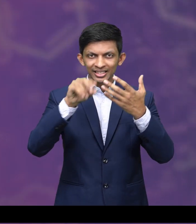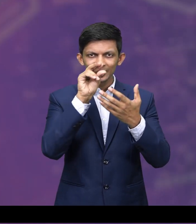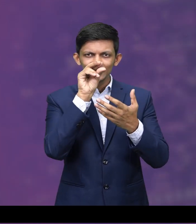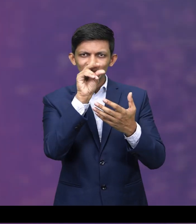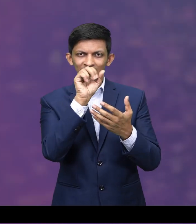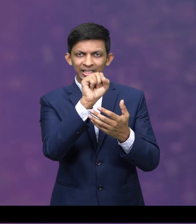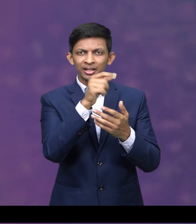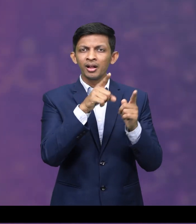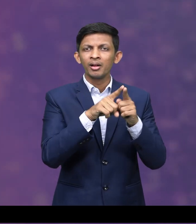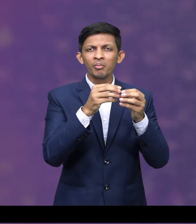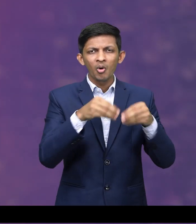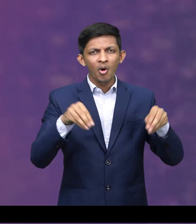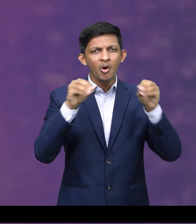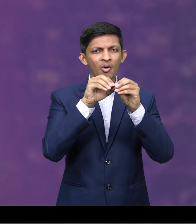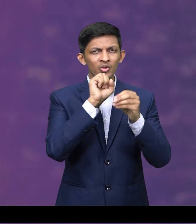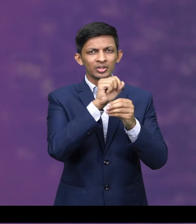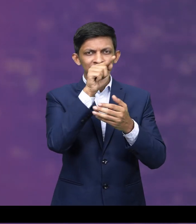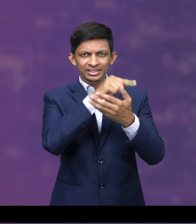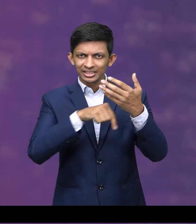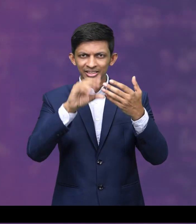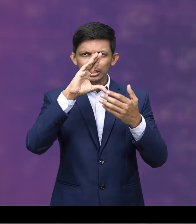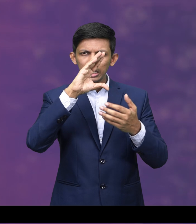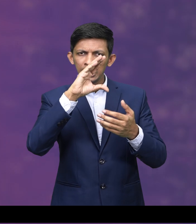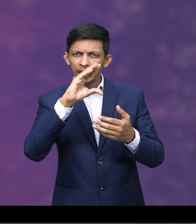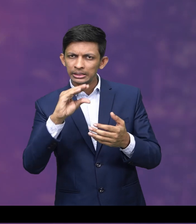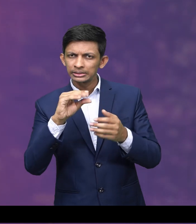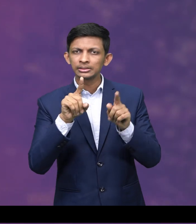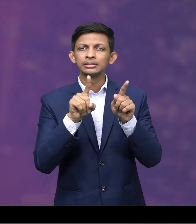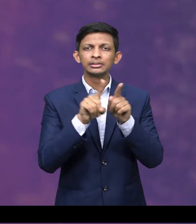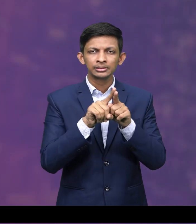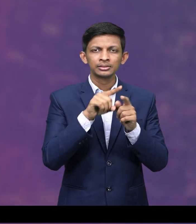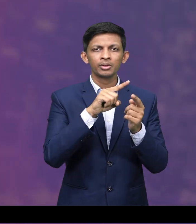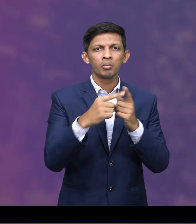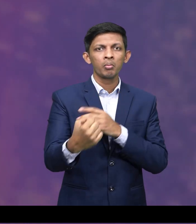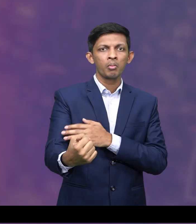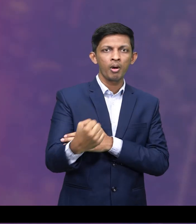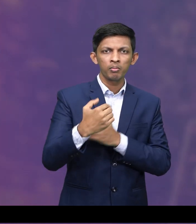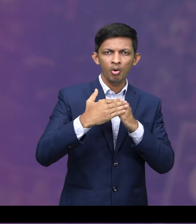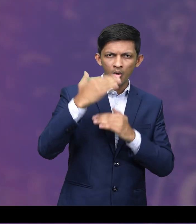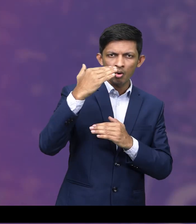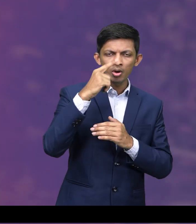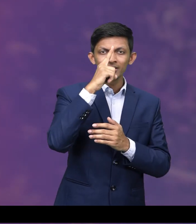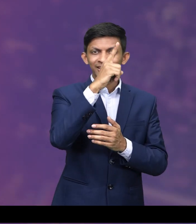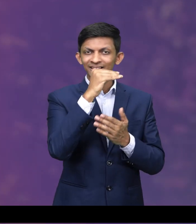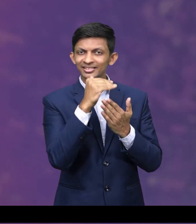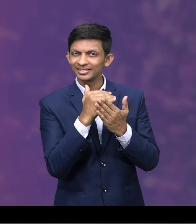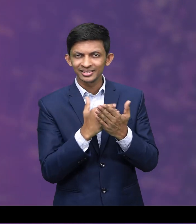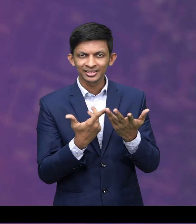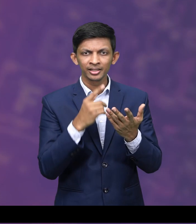పరమాణు వ్యాసార్థం. పరమాణు వ్యాసార్థం ఎక్కువ, అయనీకరణ శక్తి తక్కువ కాబట్టి